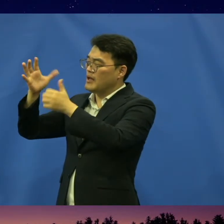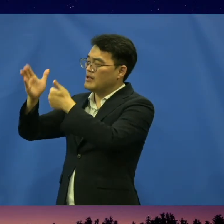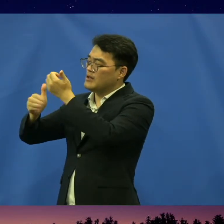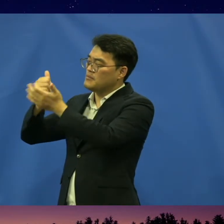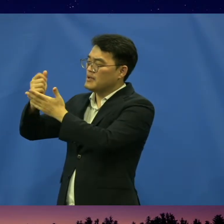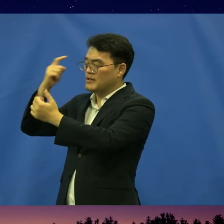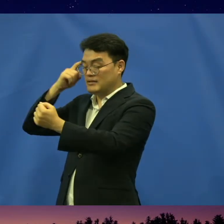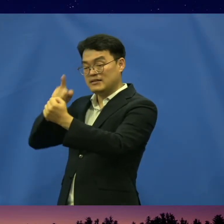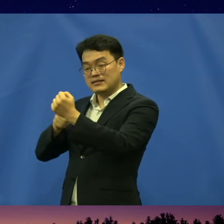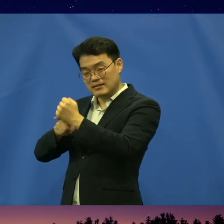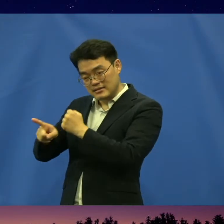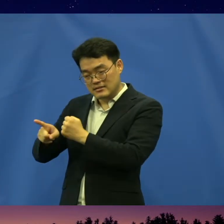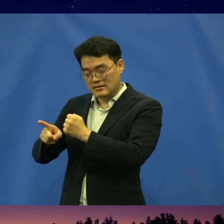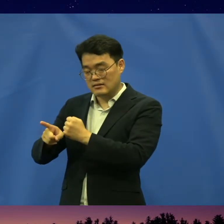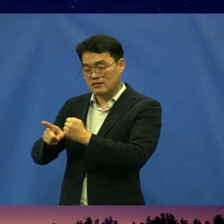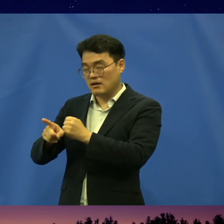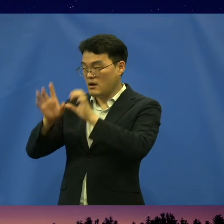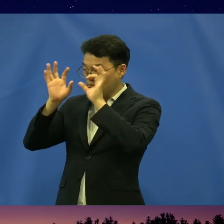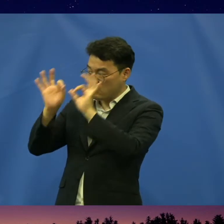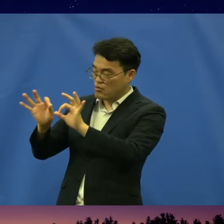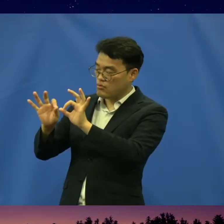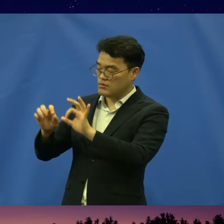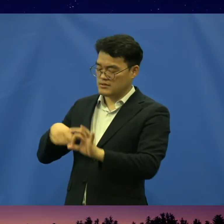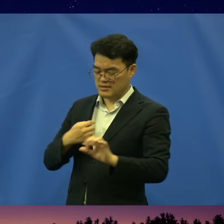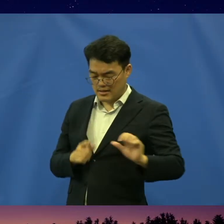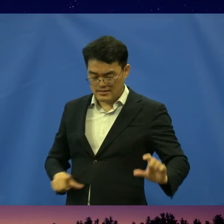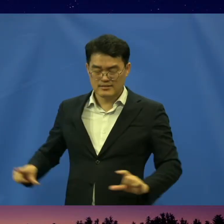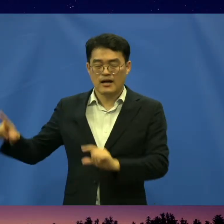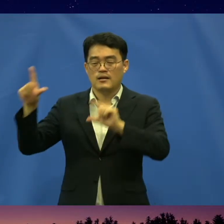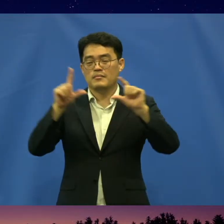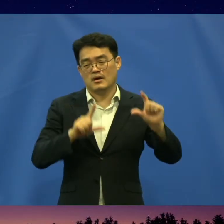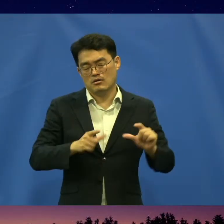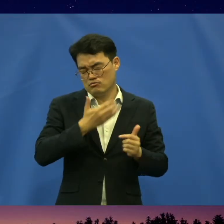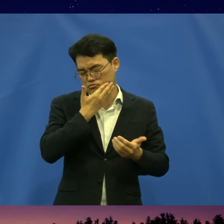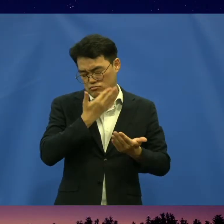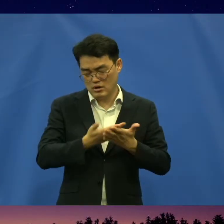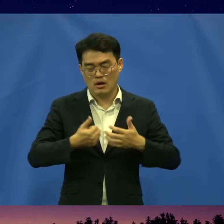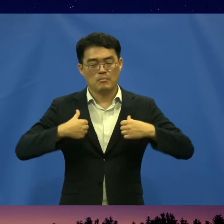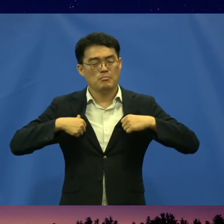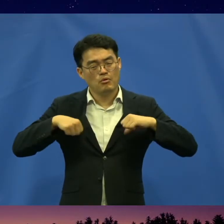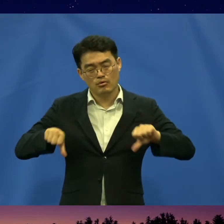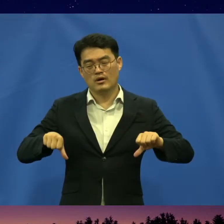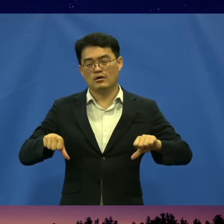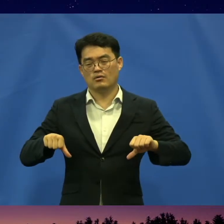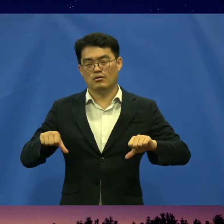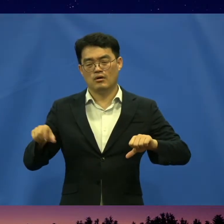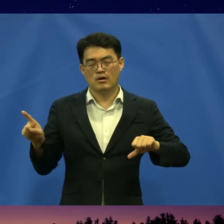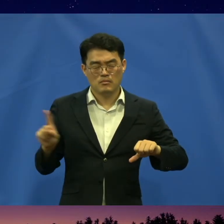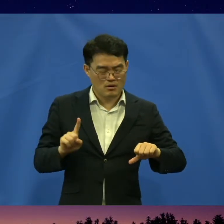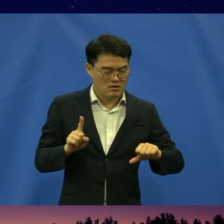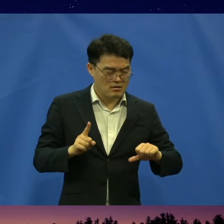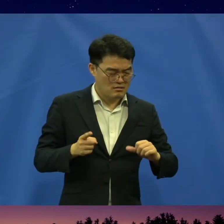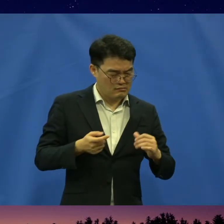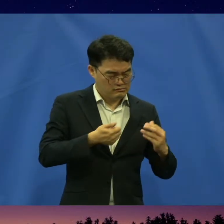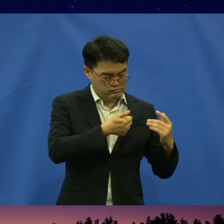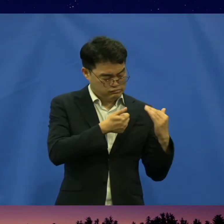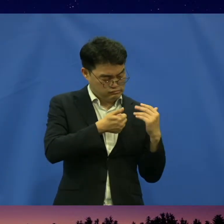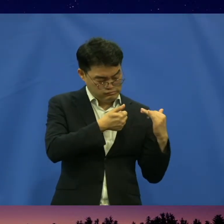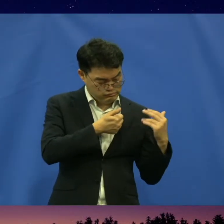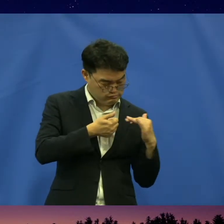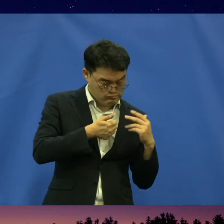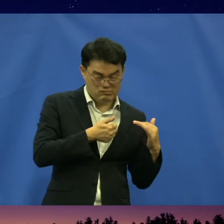삶에 귀중한 것들을 포기하고 중상모략과 모함과 그리고 자기를 죽이려 수없는 적들에